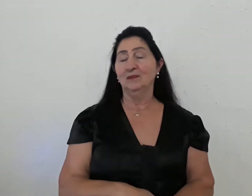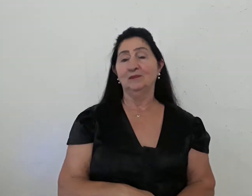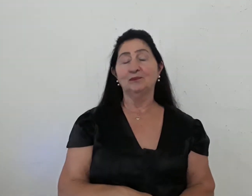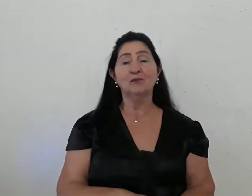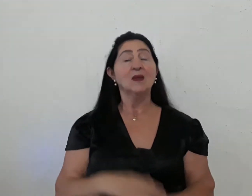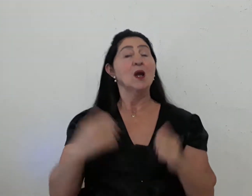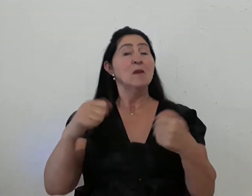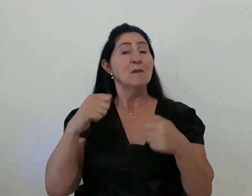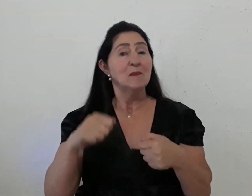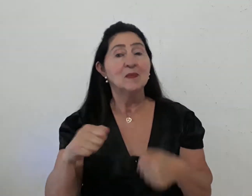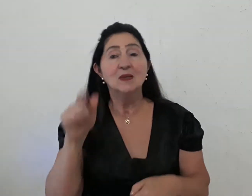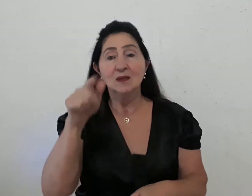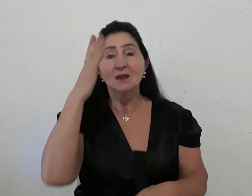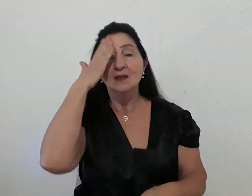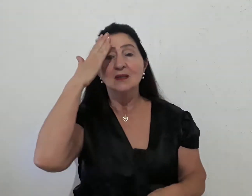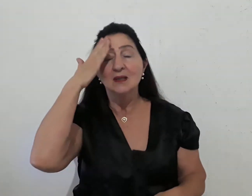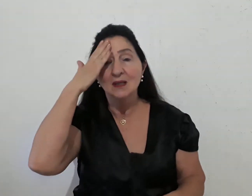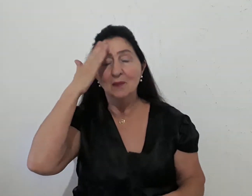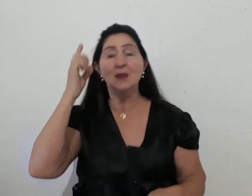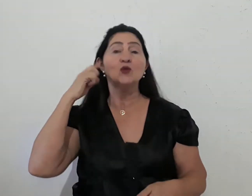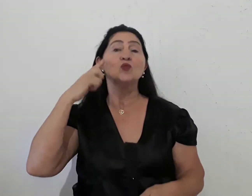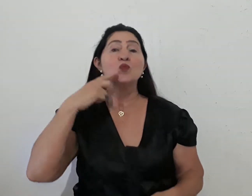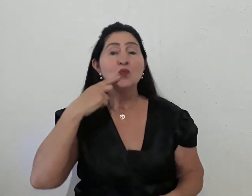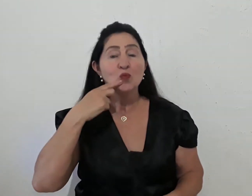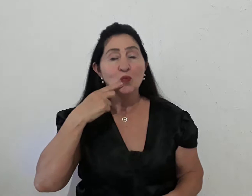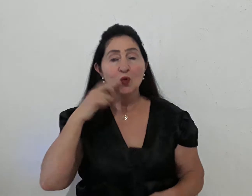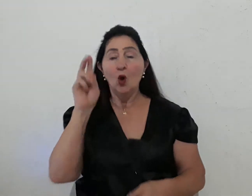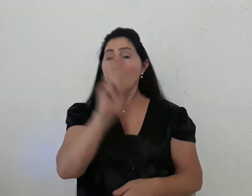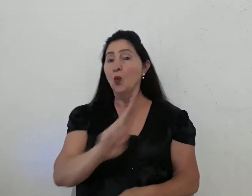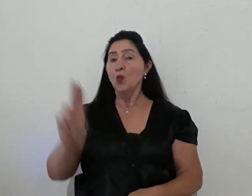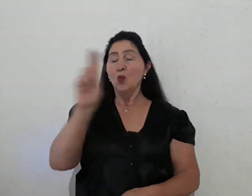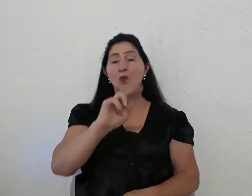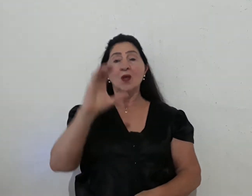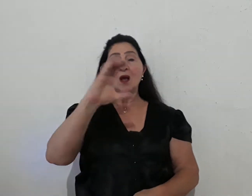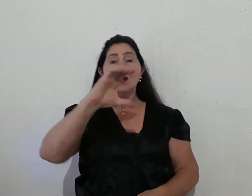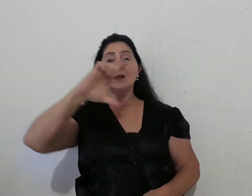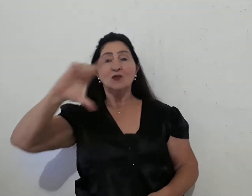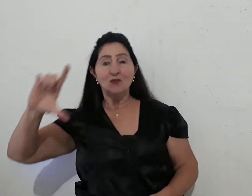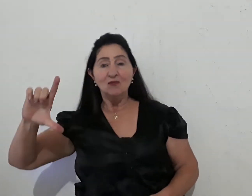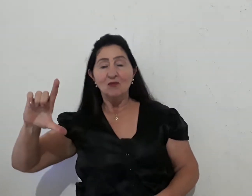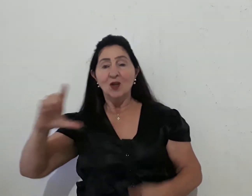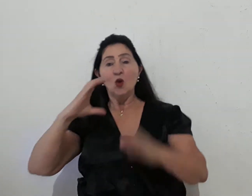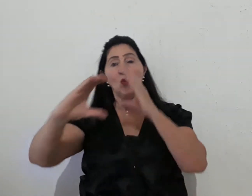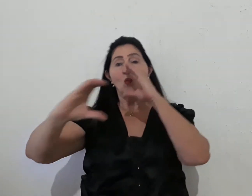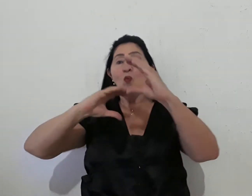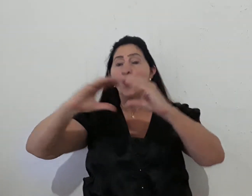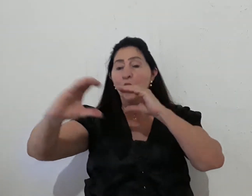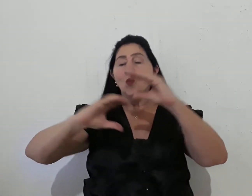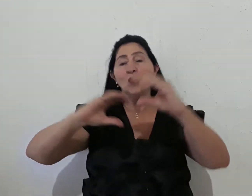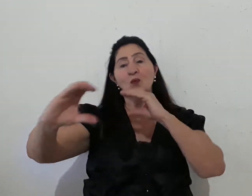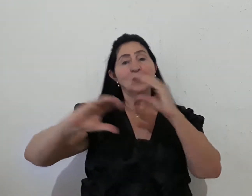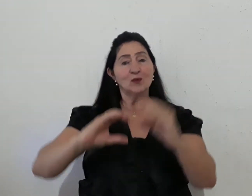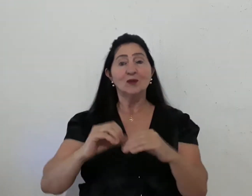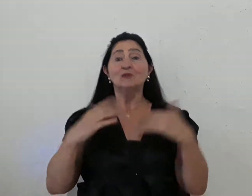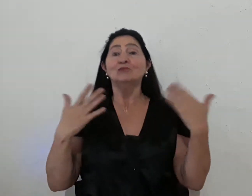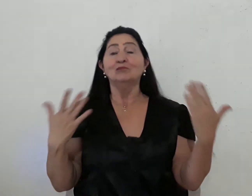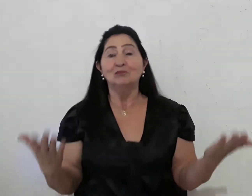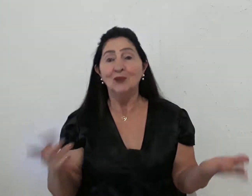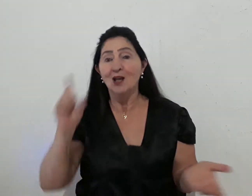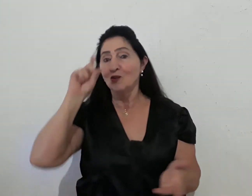precisa saber que os surdos normalmente usam muitos classificadores em sua comunicação. Então, dificilmente você